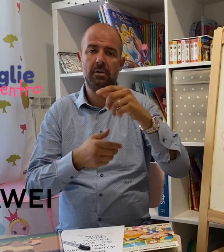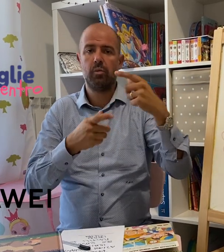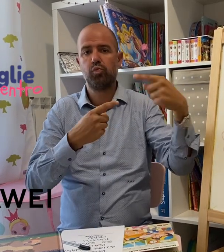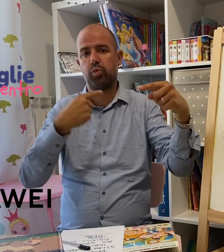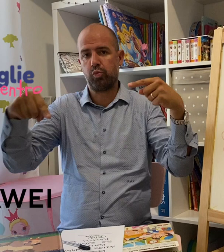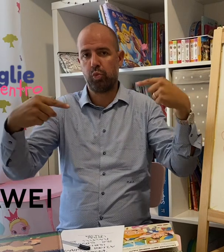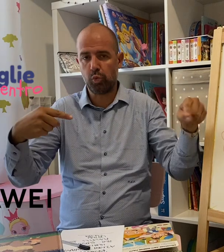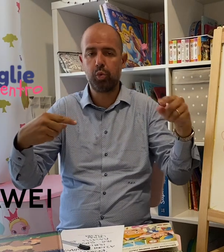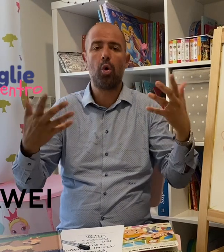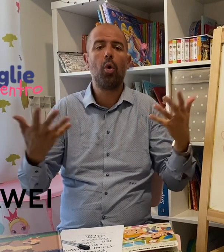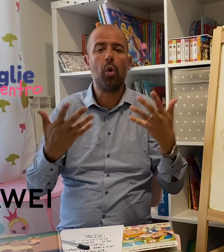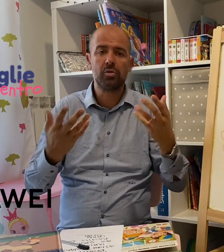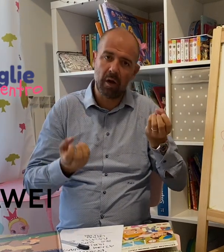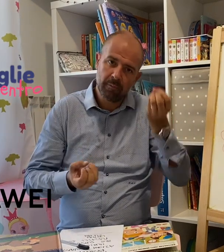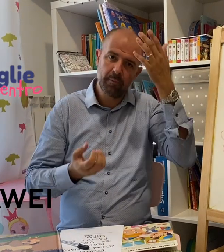associazione cosa